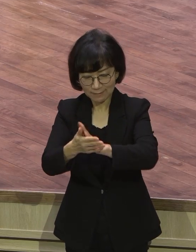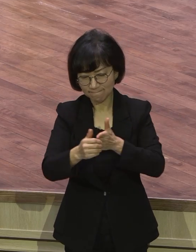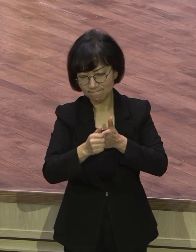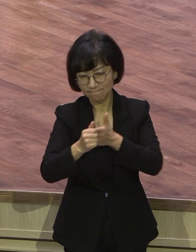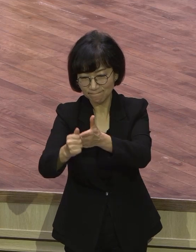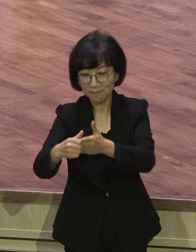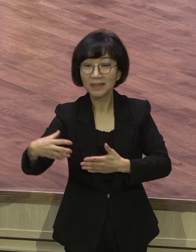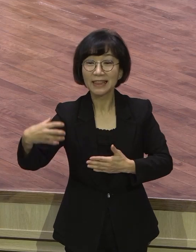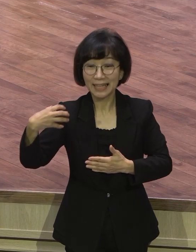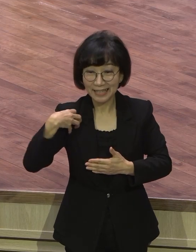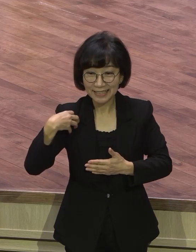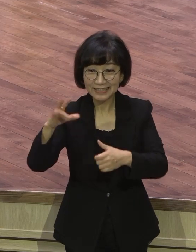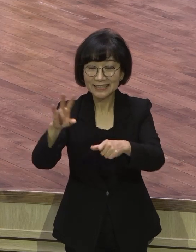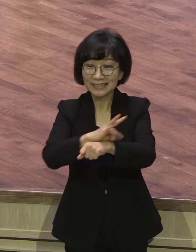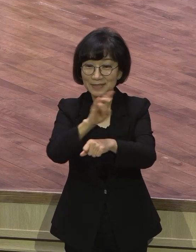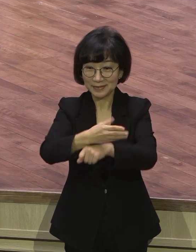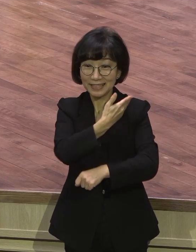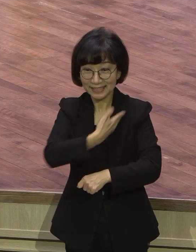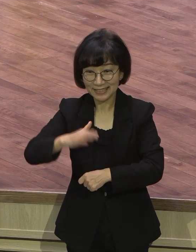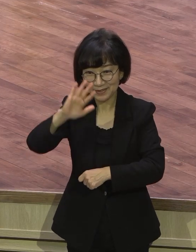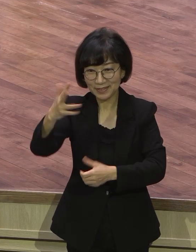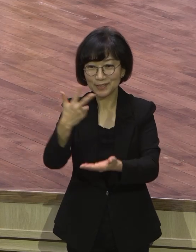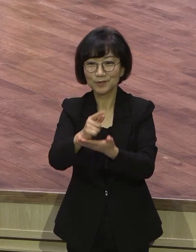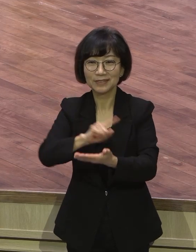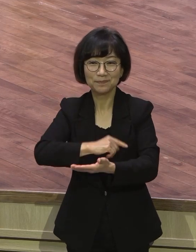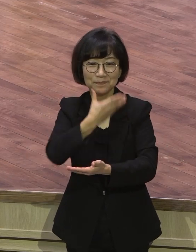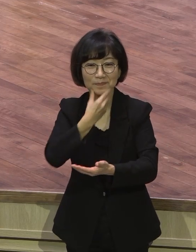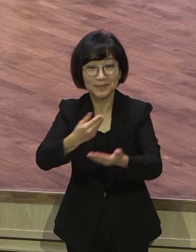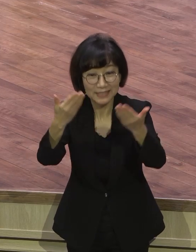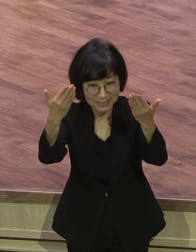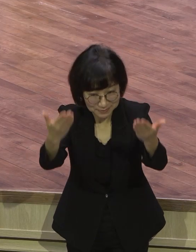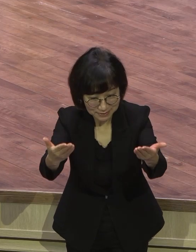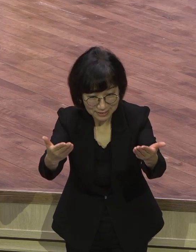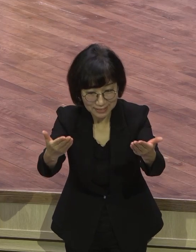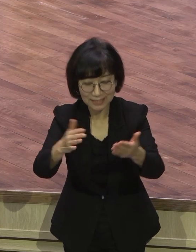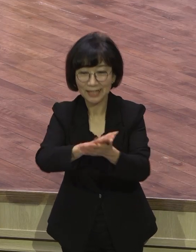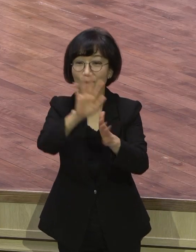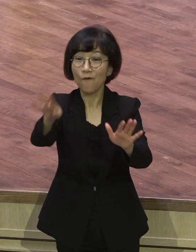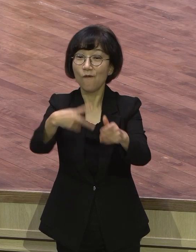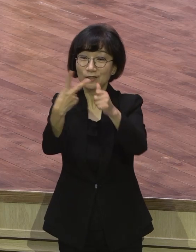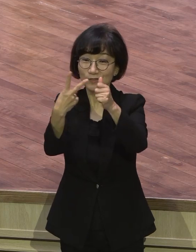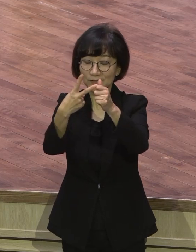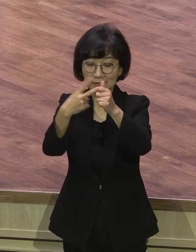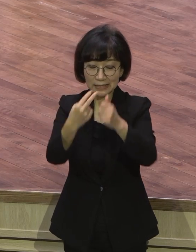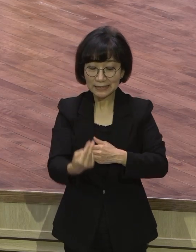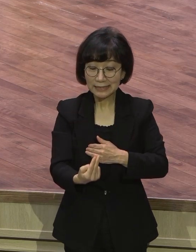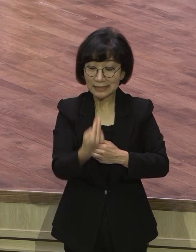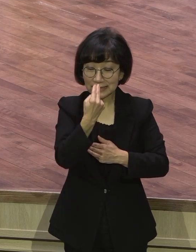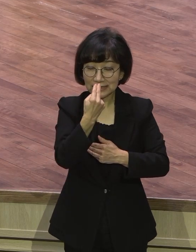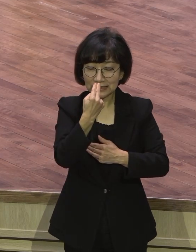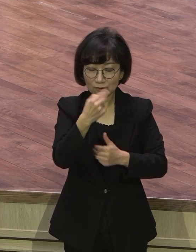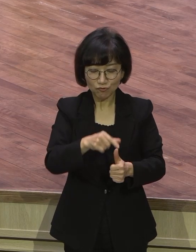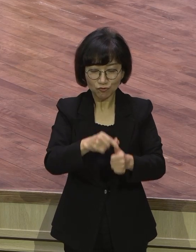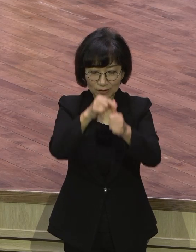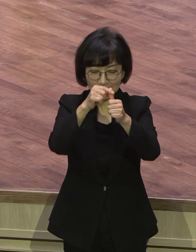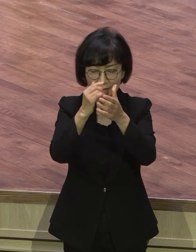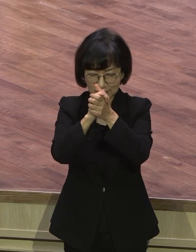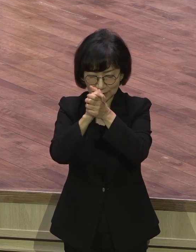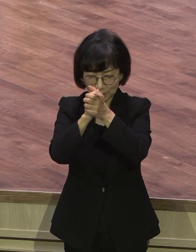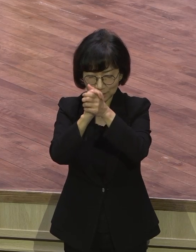되는 24 제자다 되시기를 제모로 축복합니다. 두번째로 생명 살리는 기도의 삶이